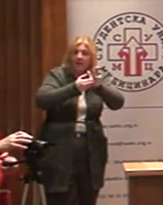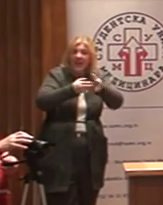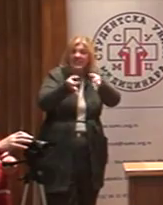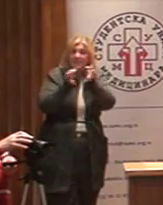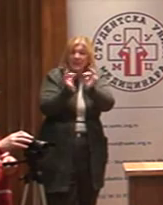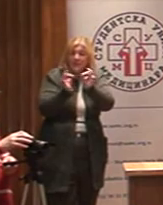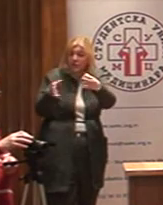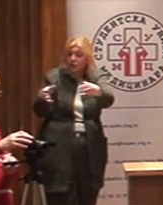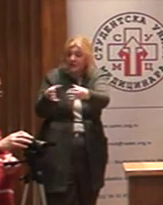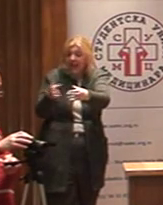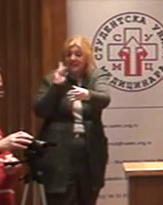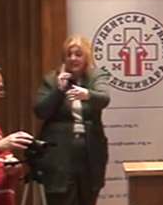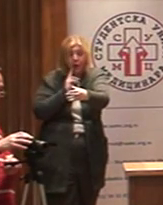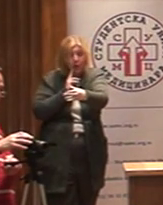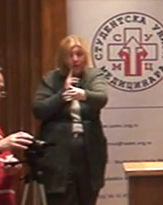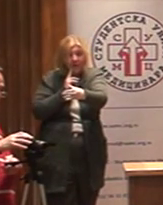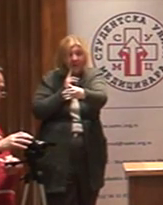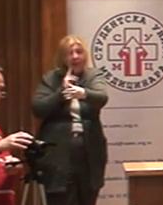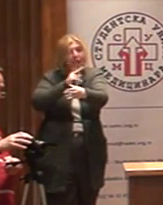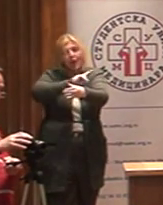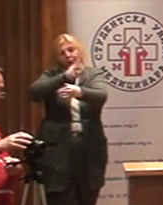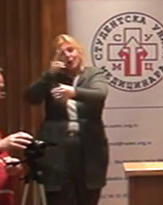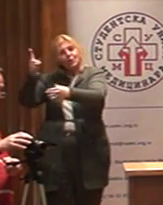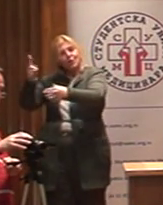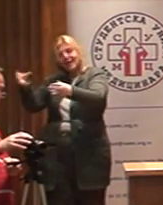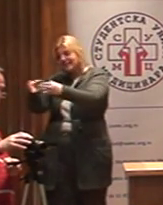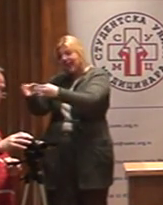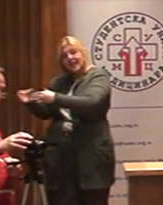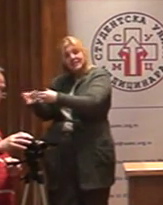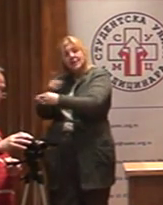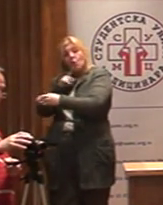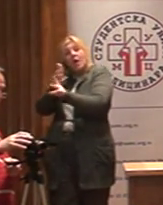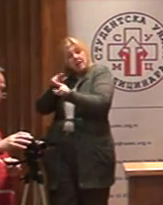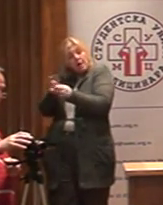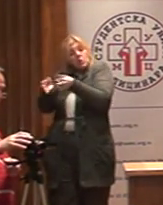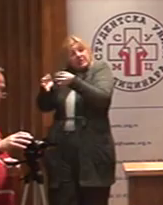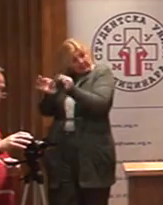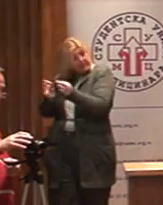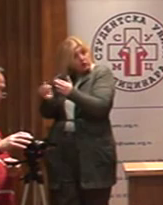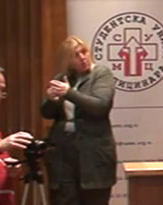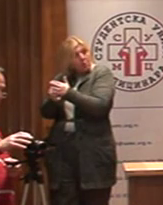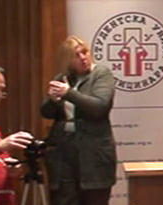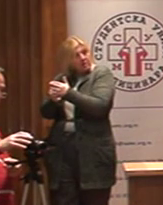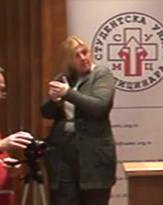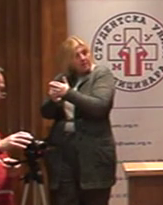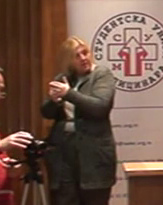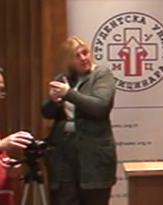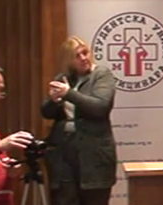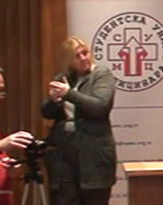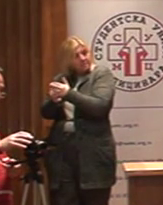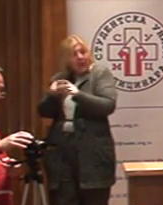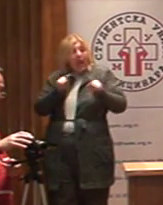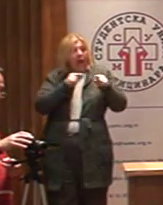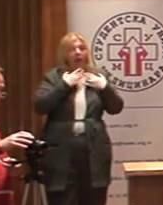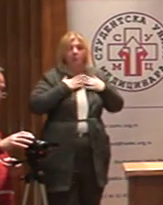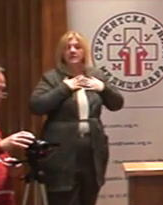specifičnosti zajednice gluvih i opšte drugih zajednica koje imaju prava i potrebe. I mi smo ovdje pokazali da